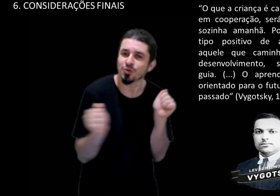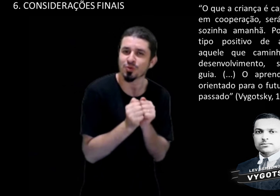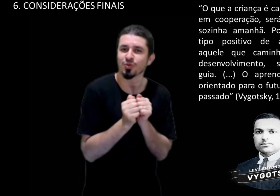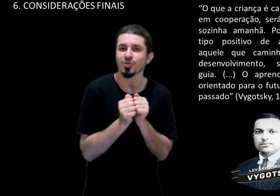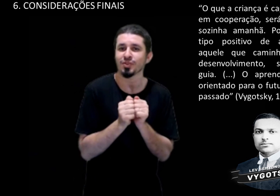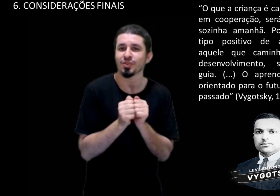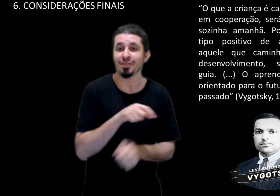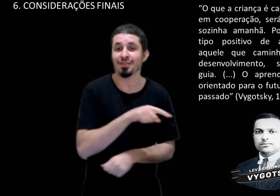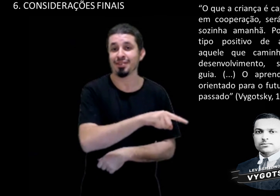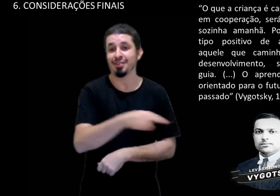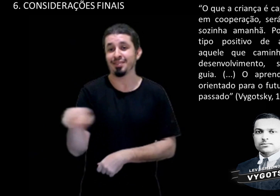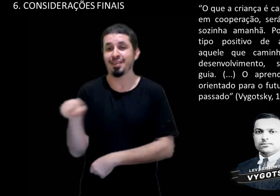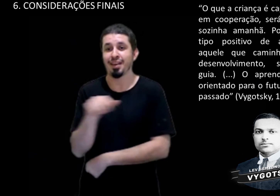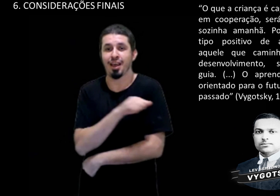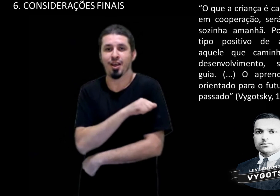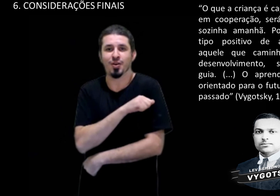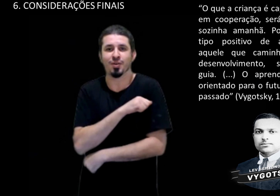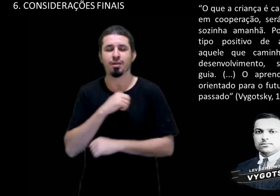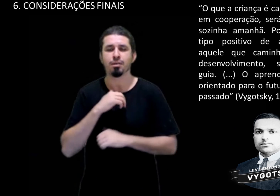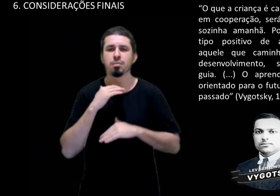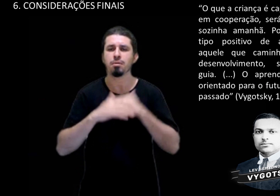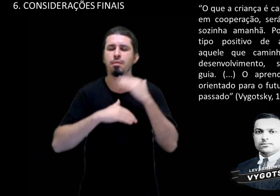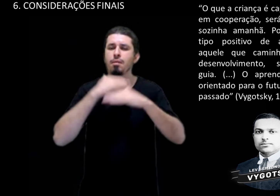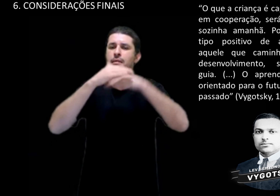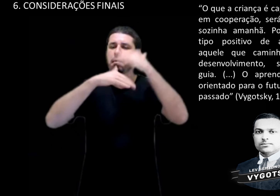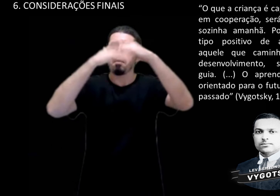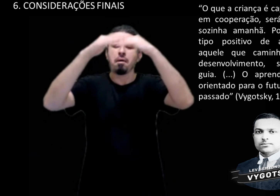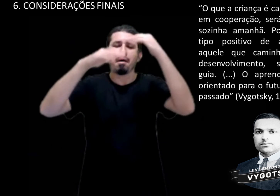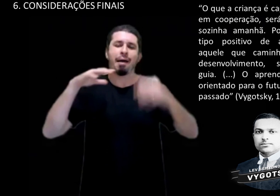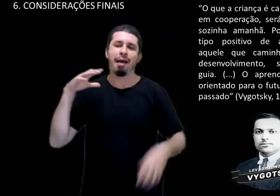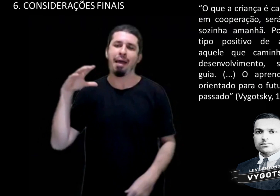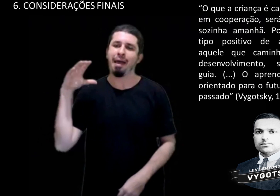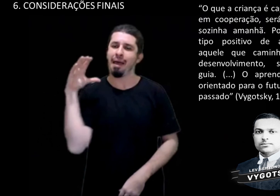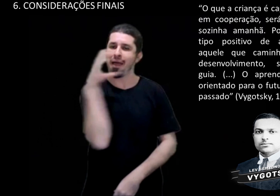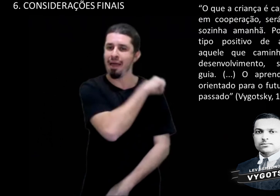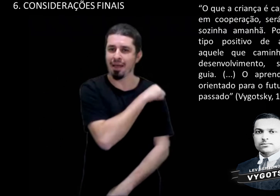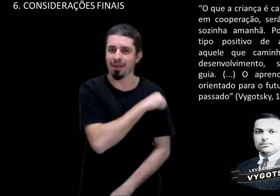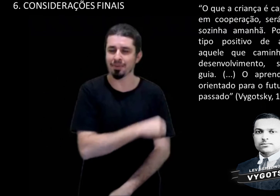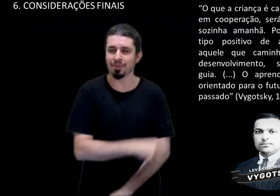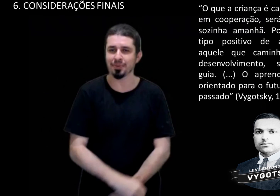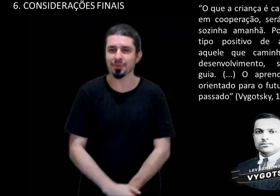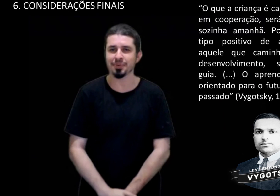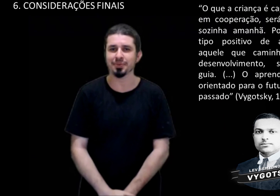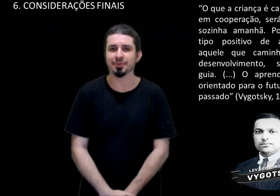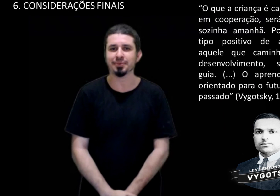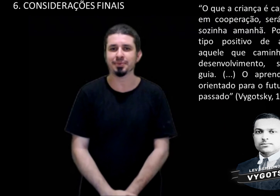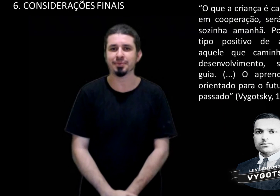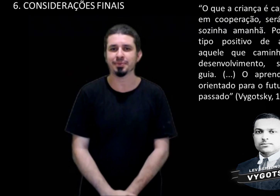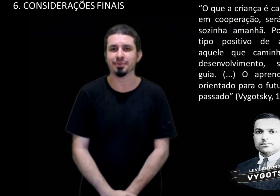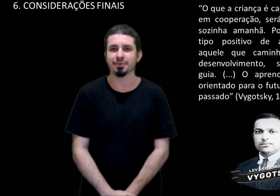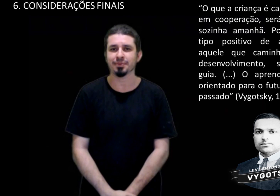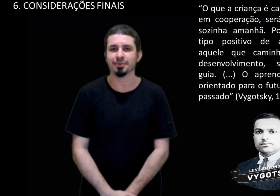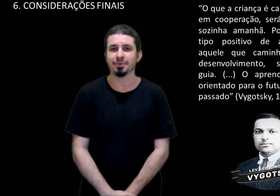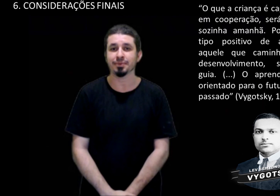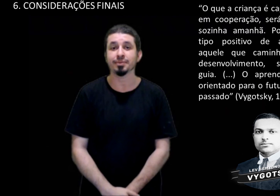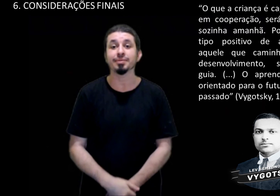das tecnologias e toda a gama de possibilidades com elas advindas possibilitará avançar mais